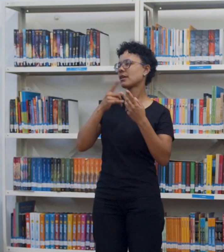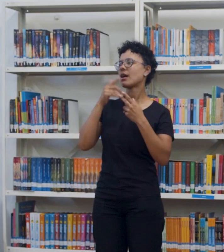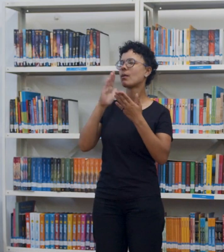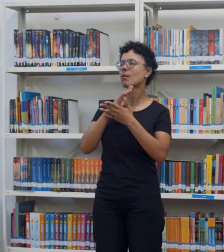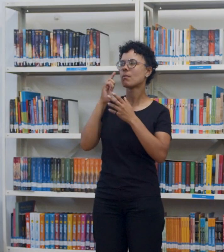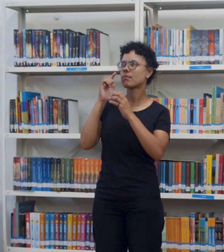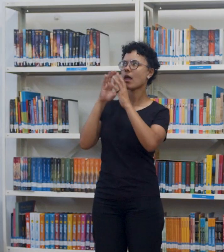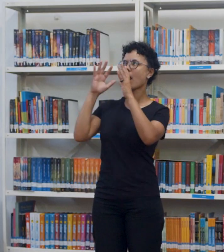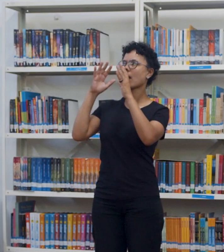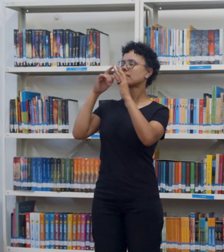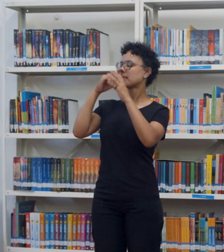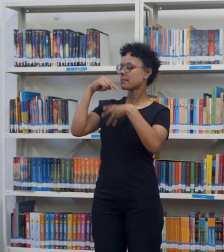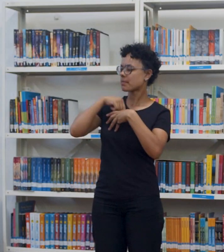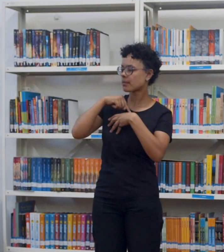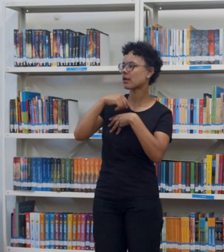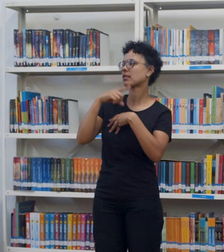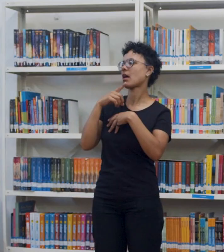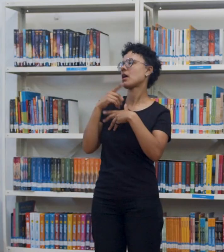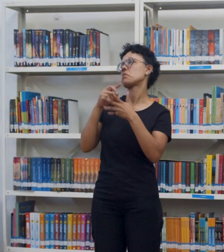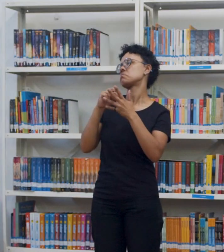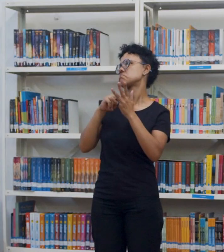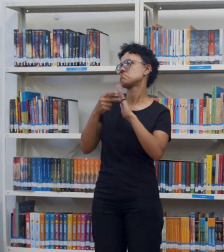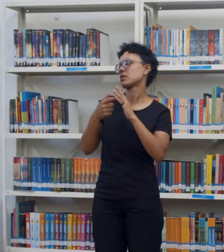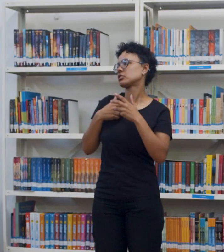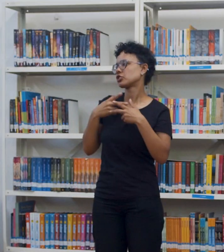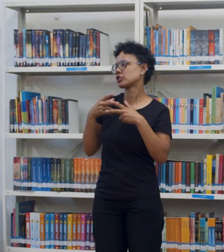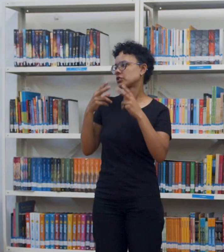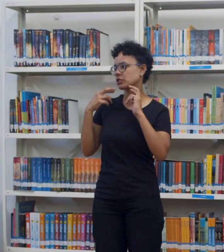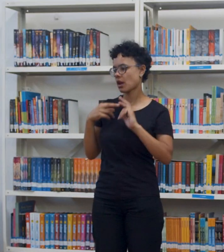que a gente guarda das nossas interpretações sobre alguma coisa